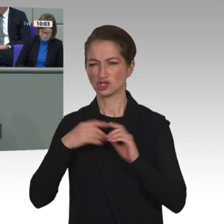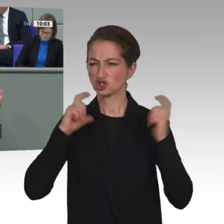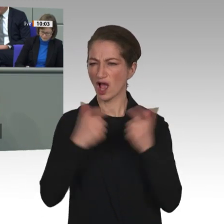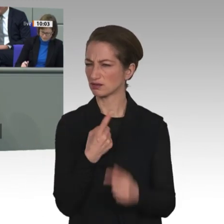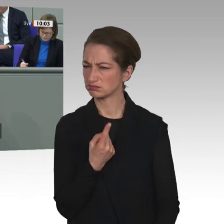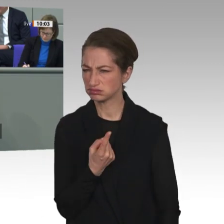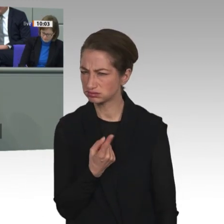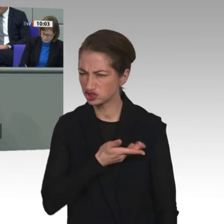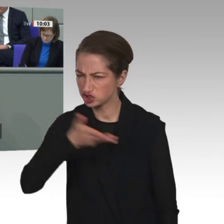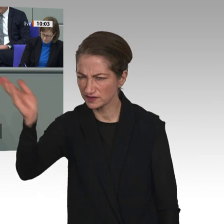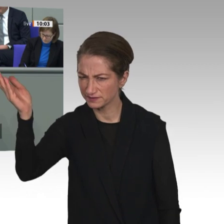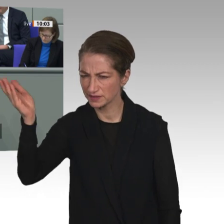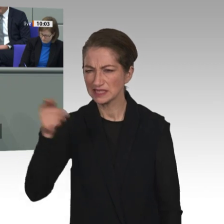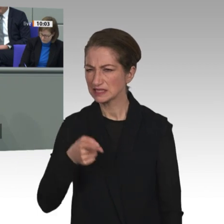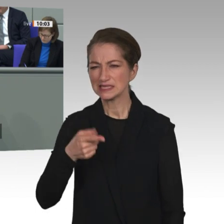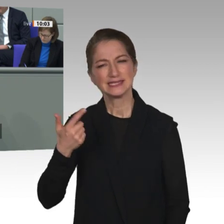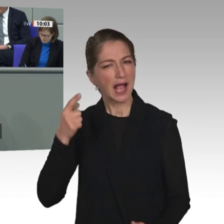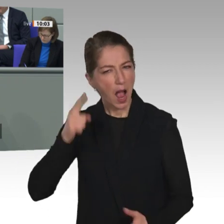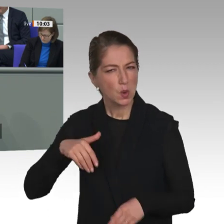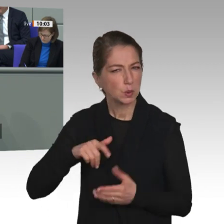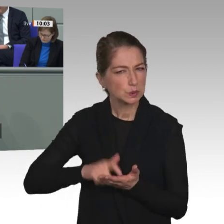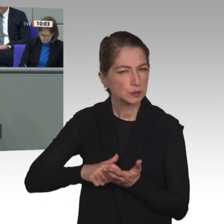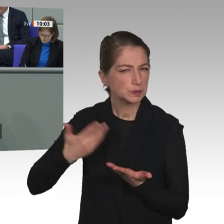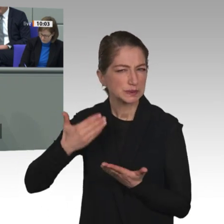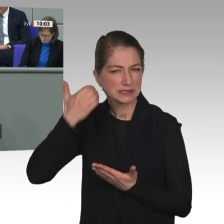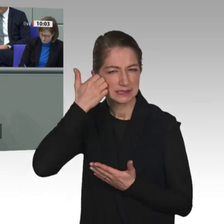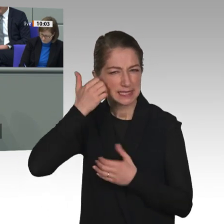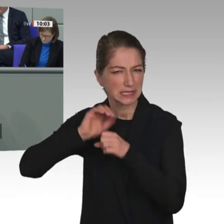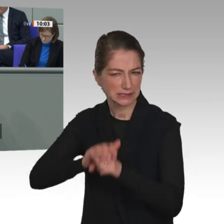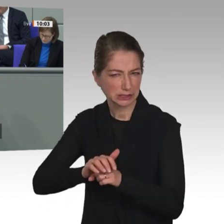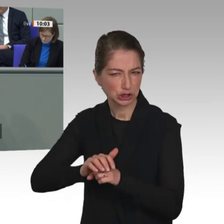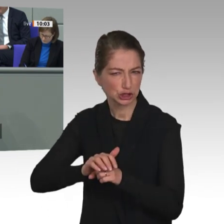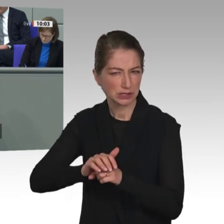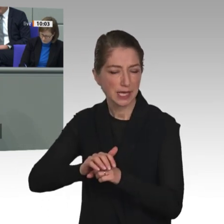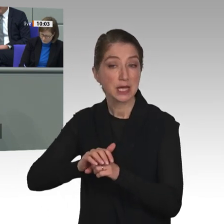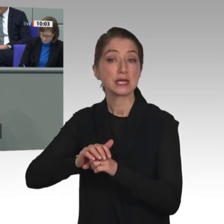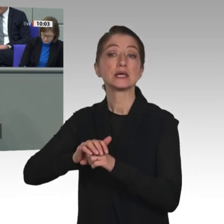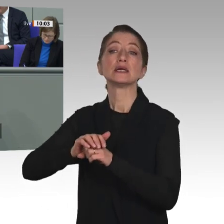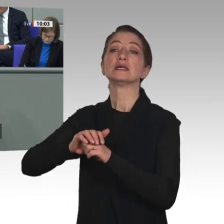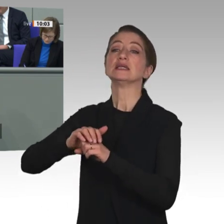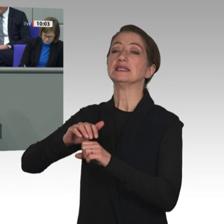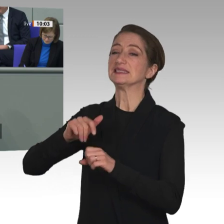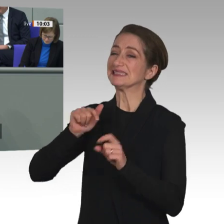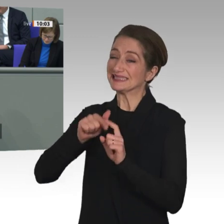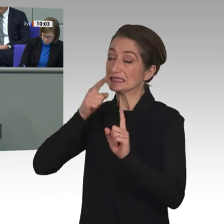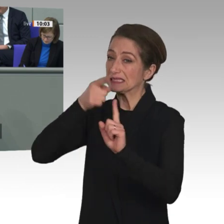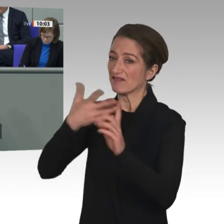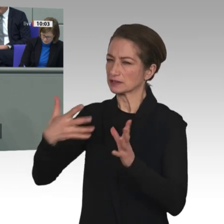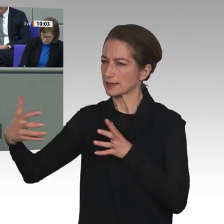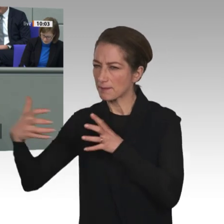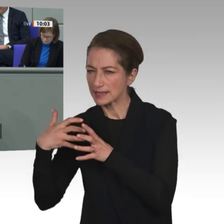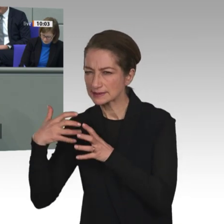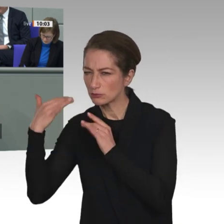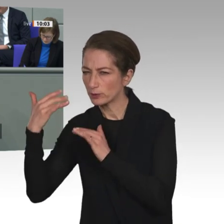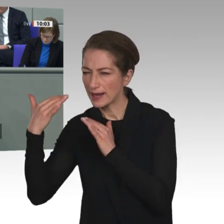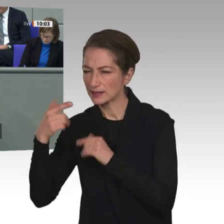die ja auch oft einen rassistischen Hintergrund haben, um zu erreichen, dass wir gemeinsam überlegen, wie wir